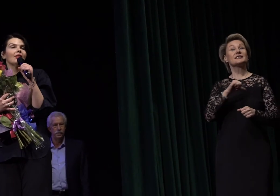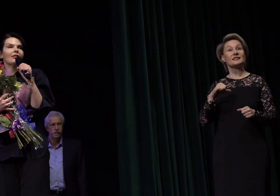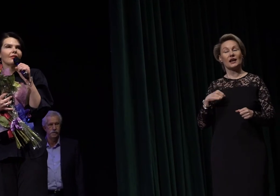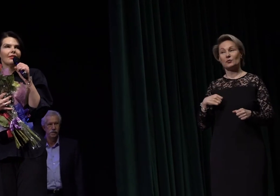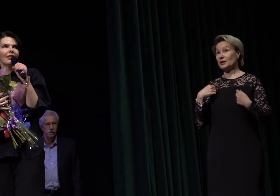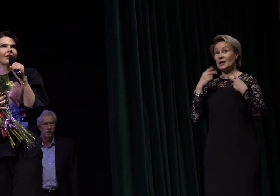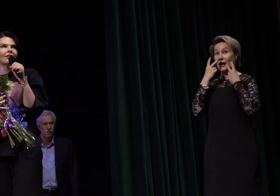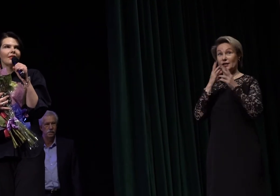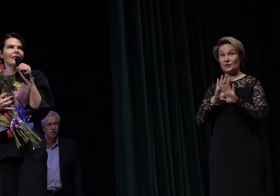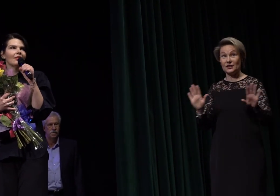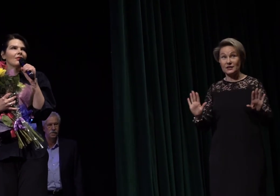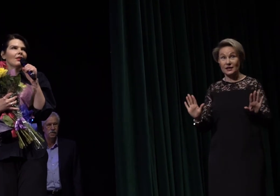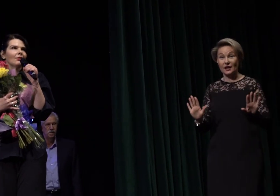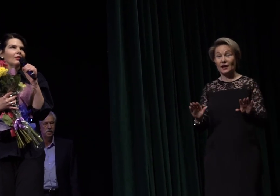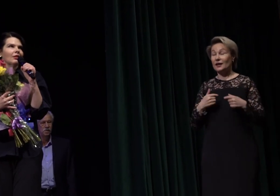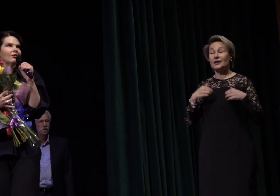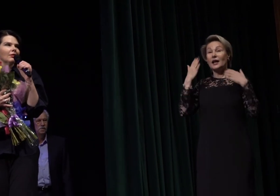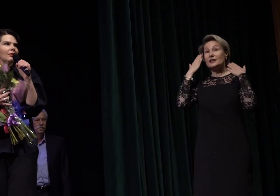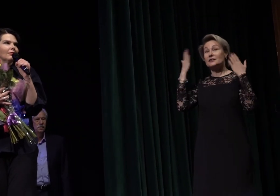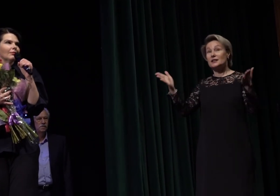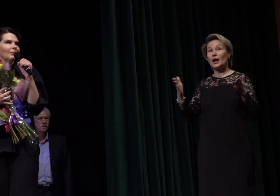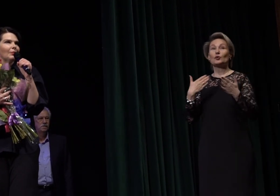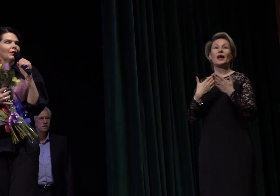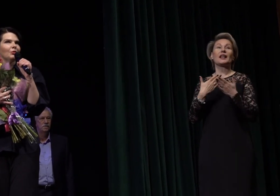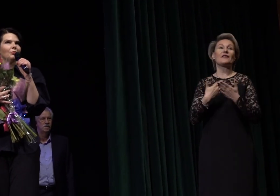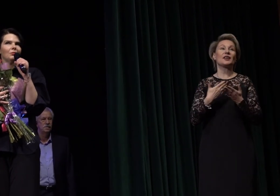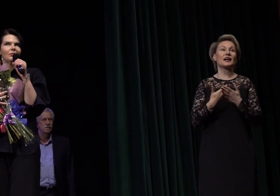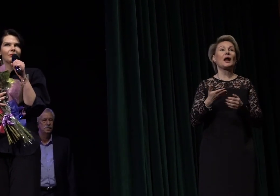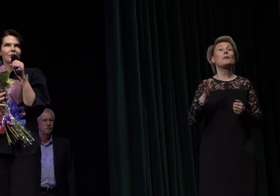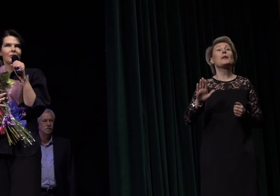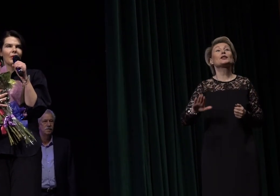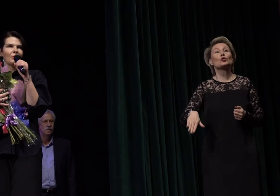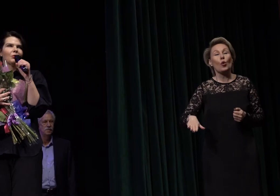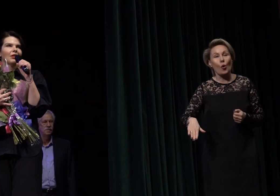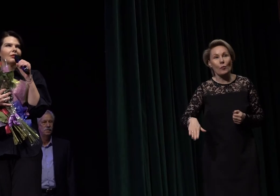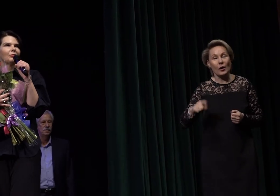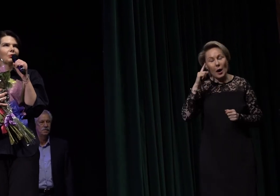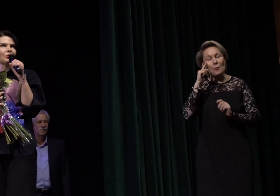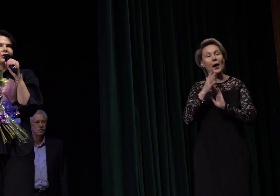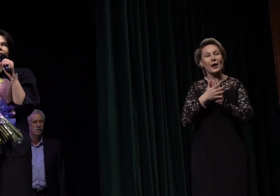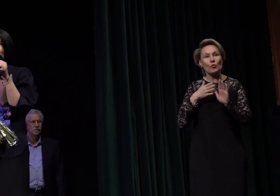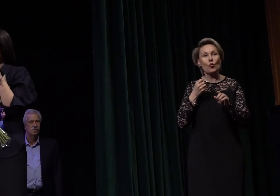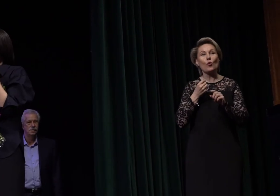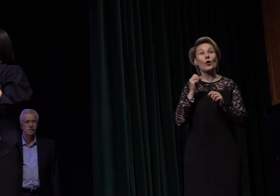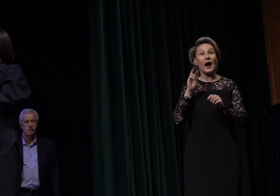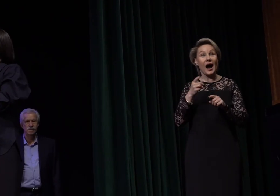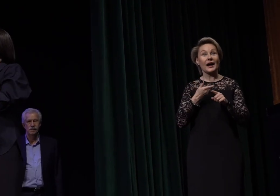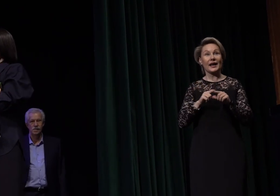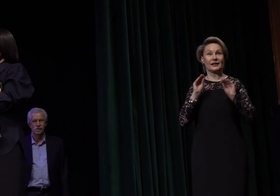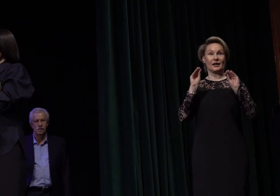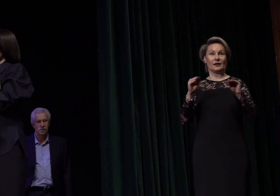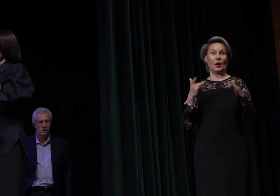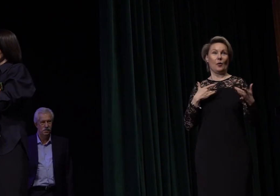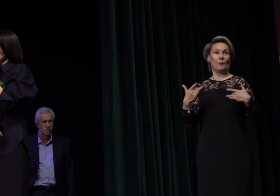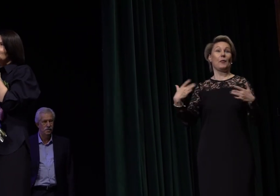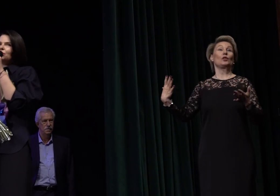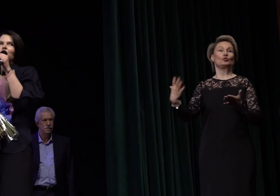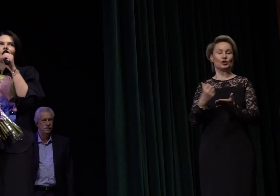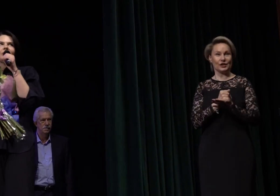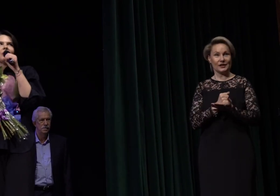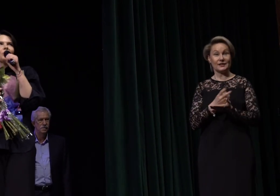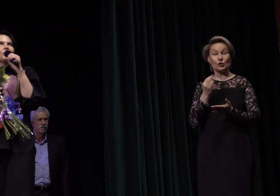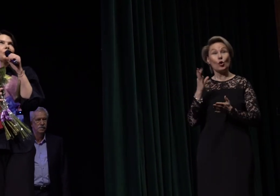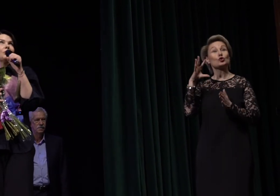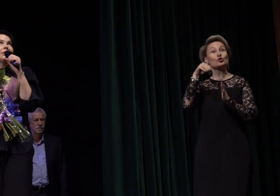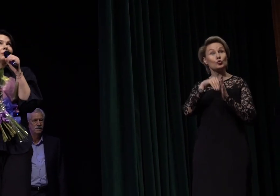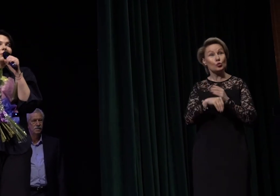Я не видела, я не знаю, я, наверное, потом пойму, как это получилось. Но